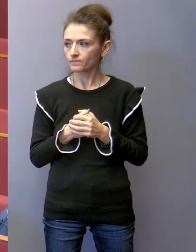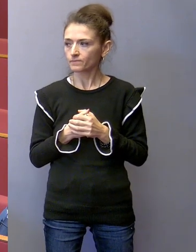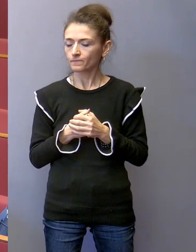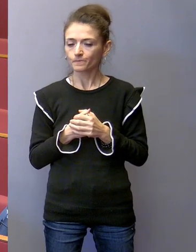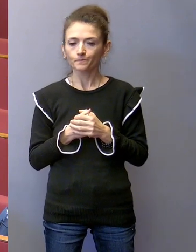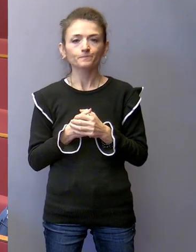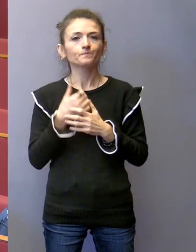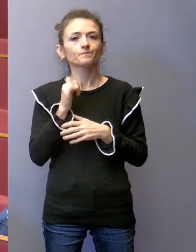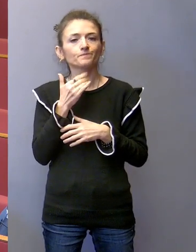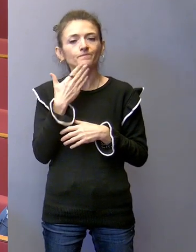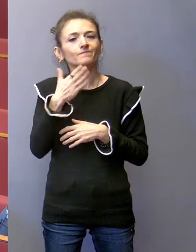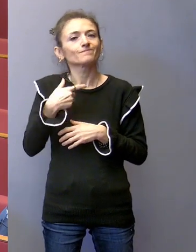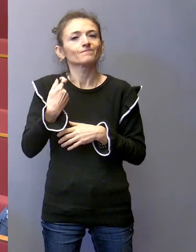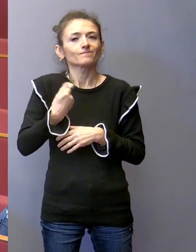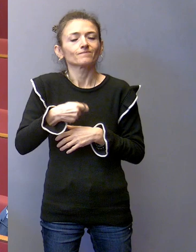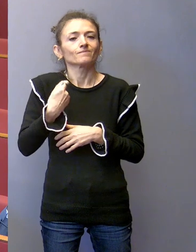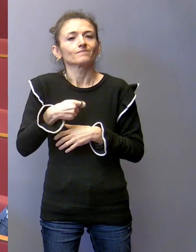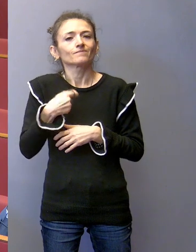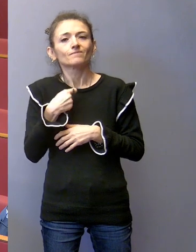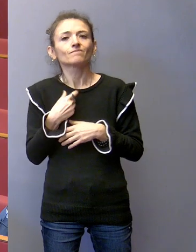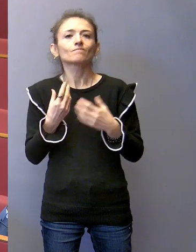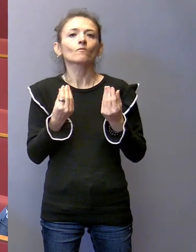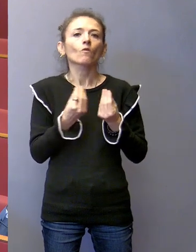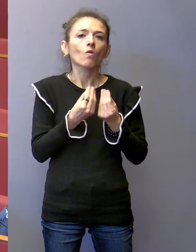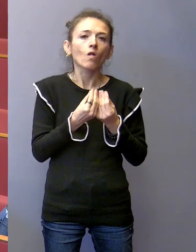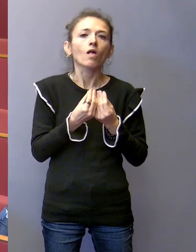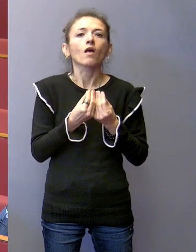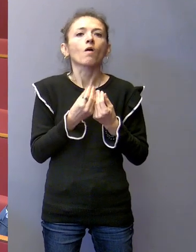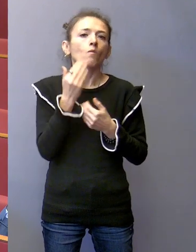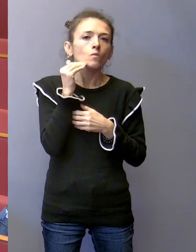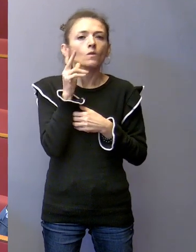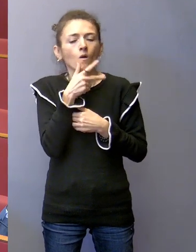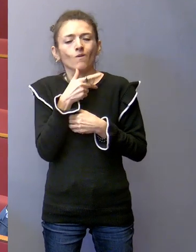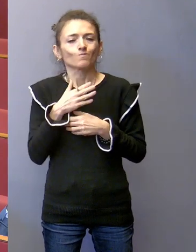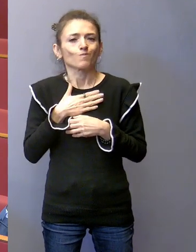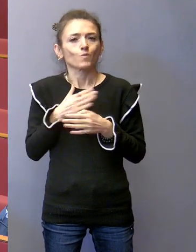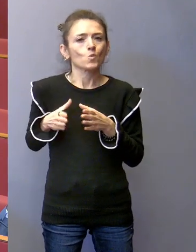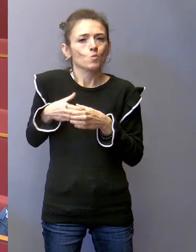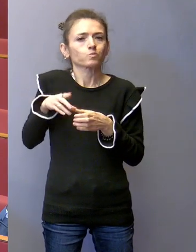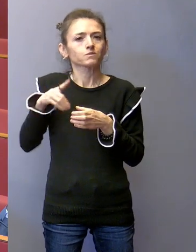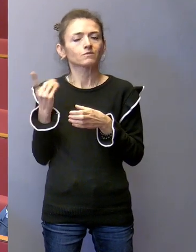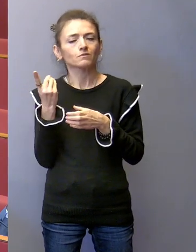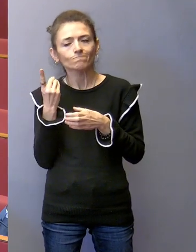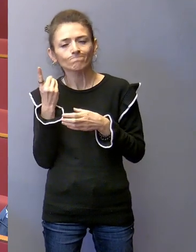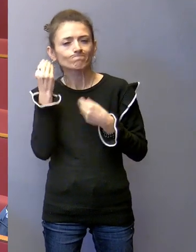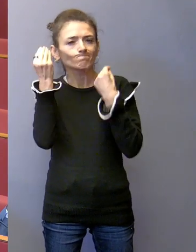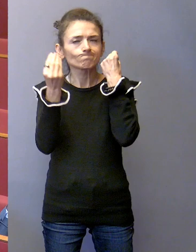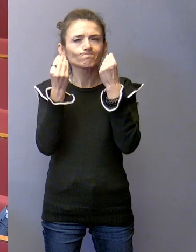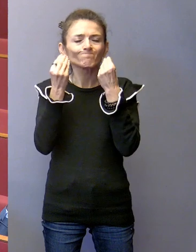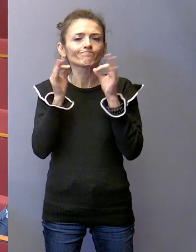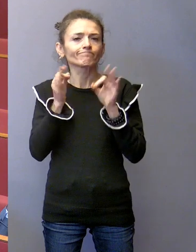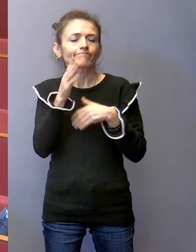Sì grazie presidente ma con le colleghe e i colleghi del Partito Democratico abbiamo posto la questione